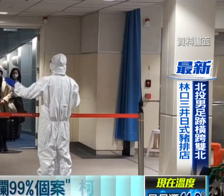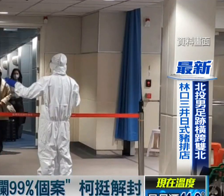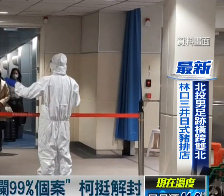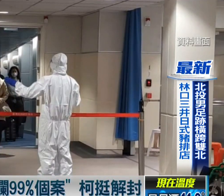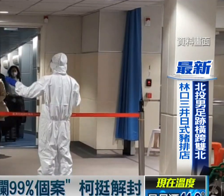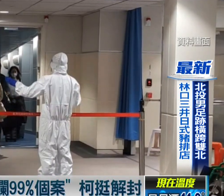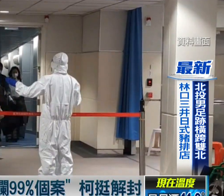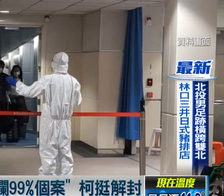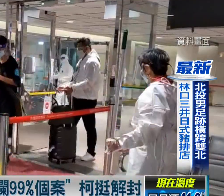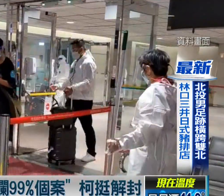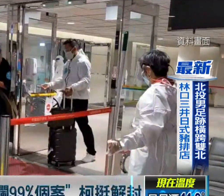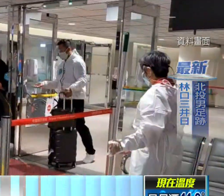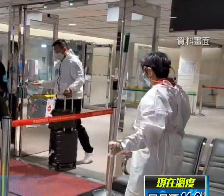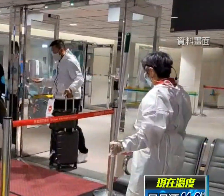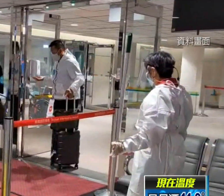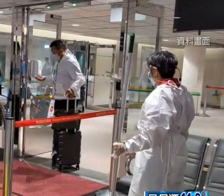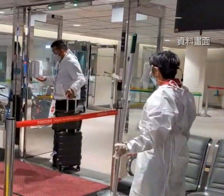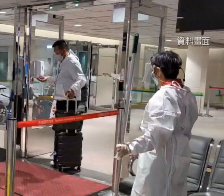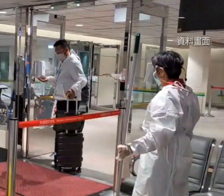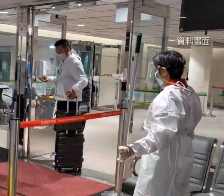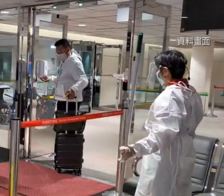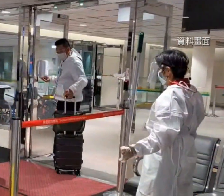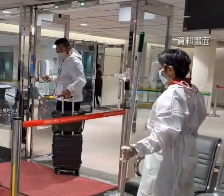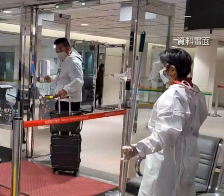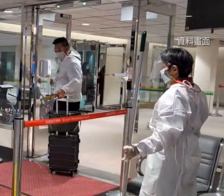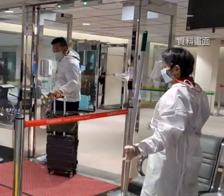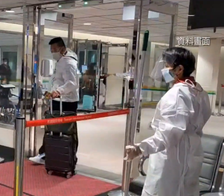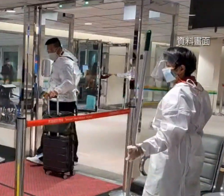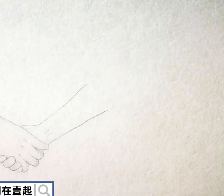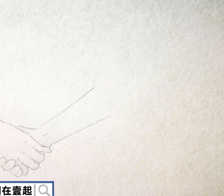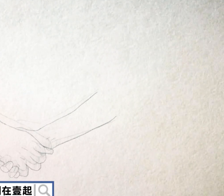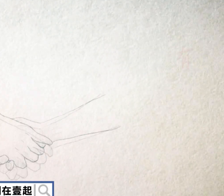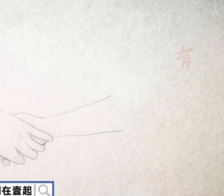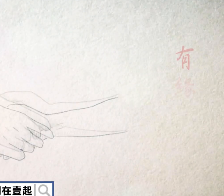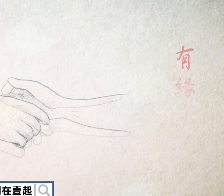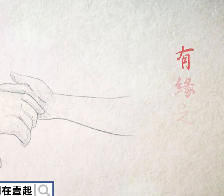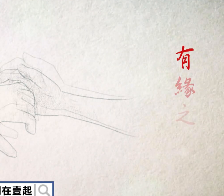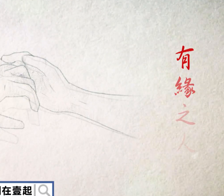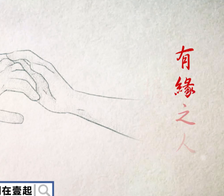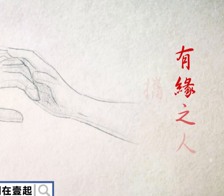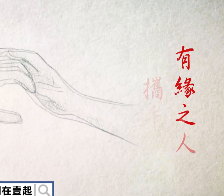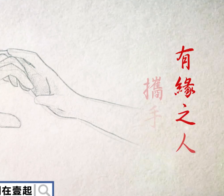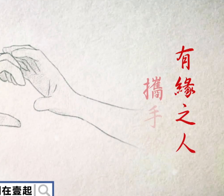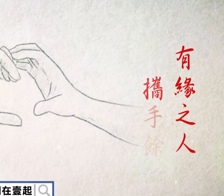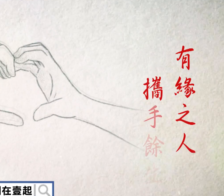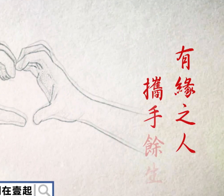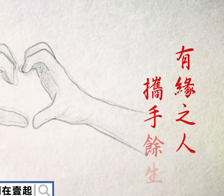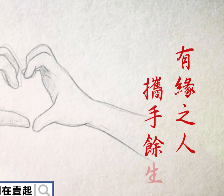达到最大化，恐怕打上问号。记者曾报道。